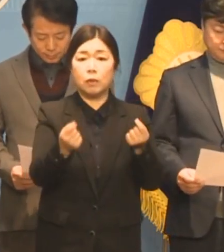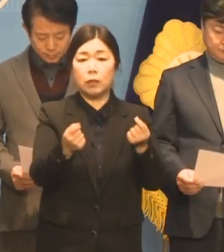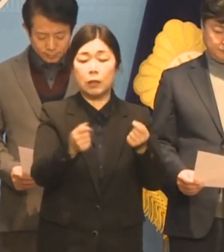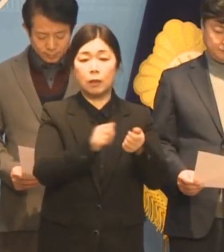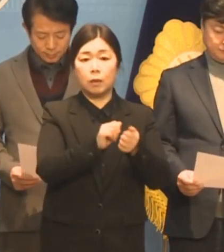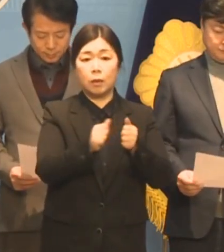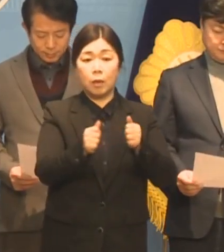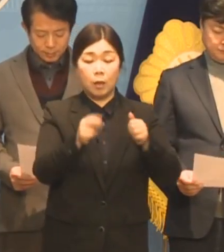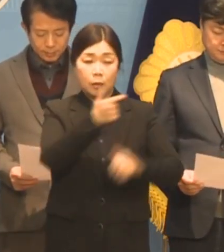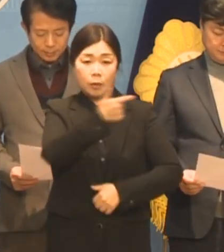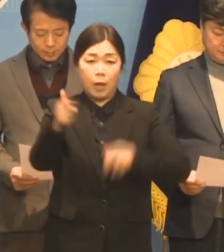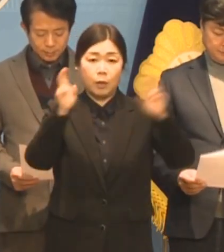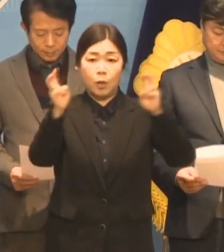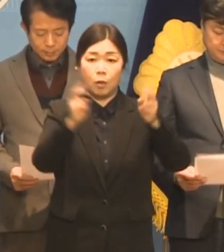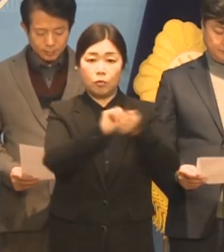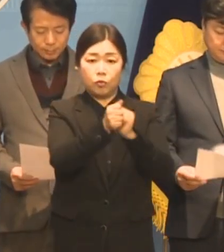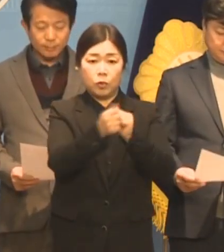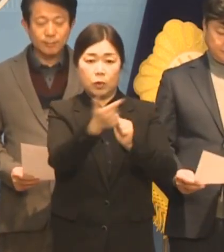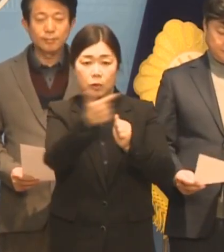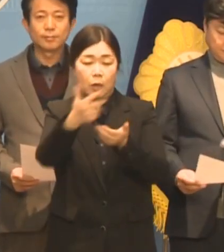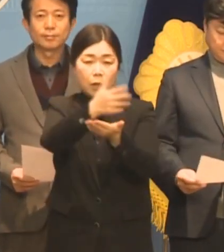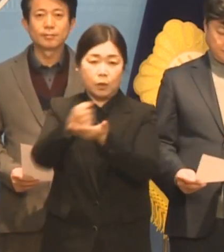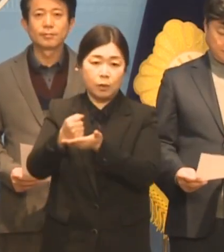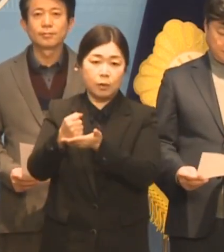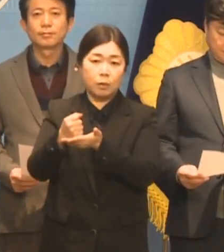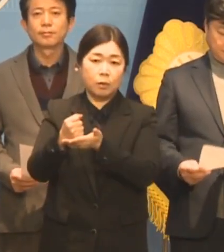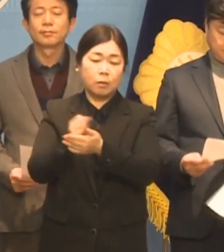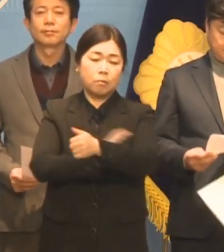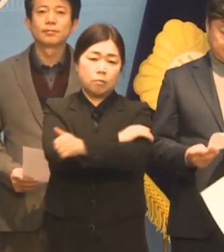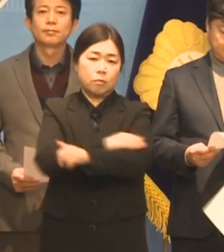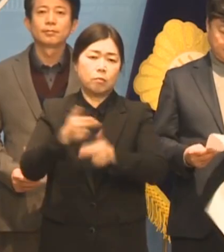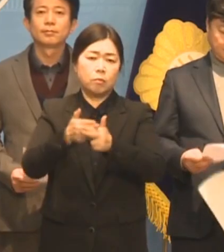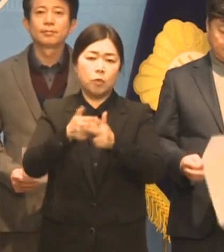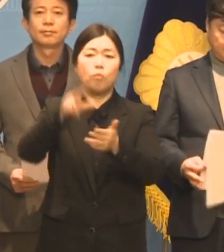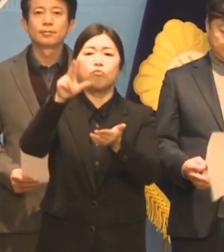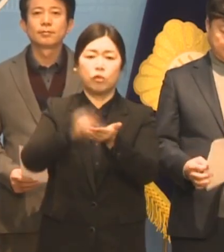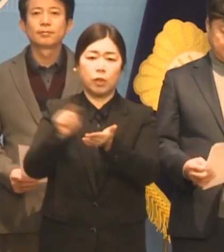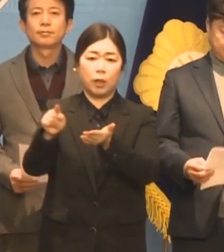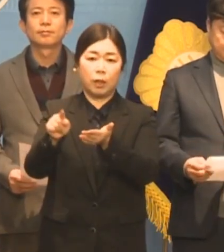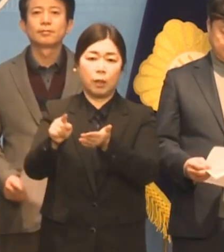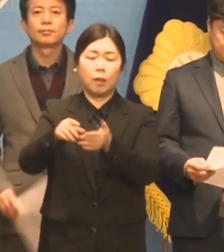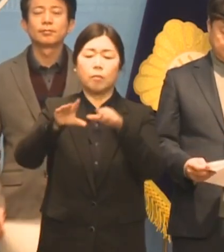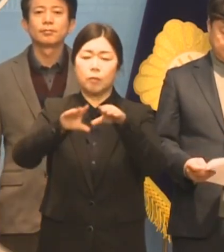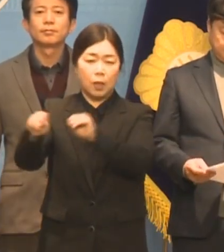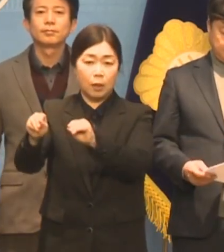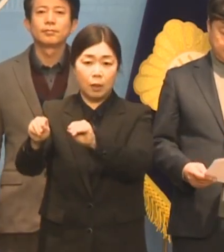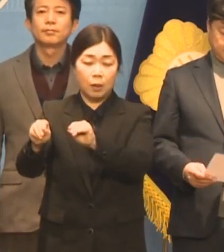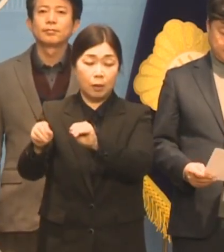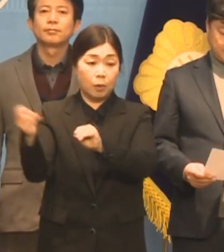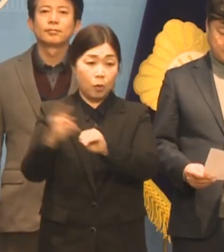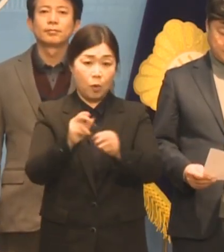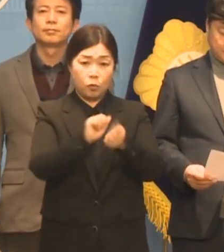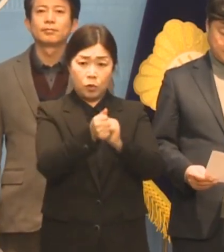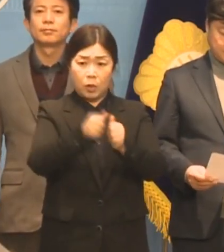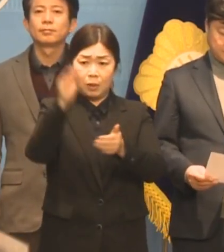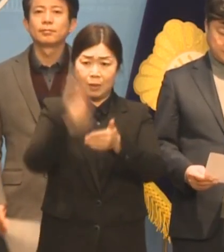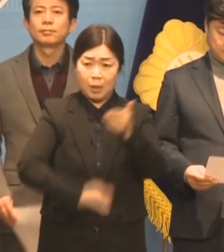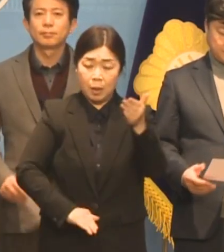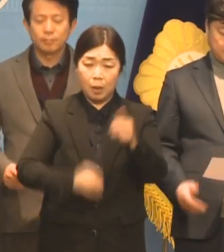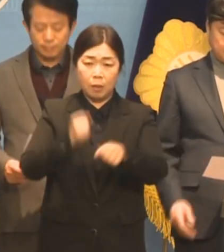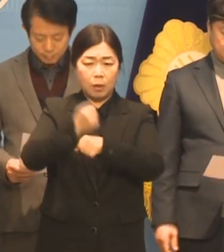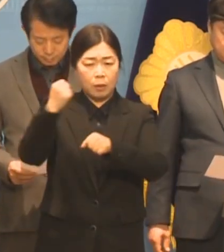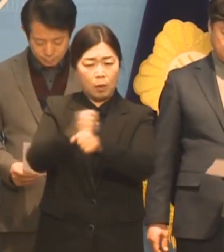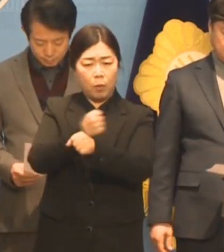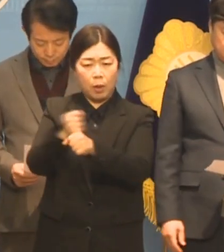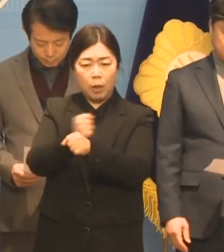지배주주를 중심으로 한 이익 빼먹기 행태는 멈춰야 된다. 불량주를 만들어내는 그런 행태는 멈춰야 한다